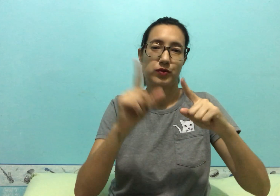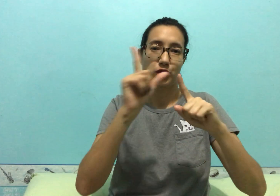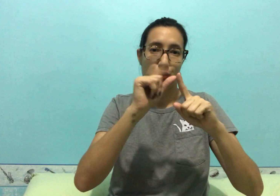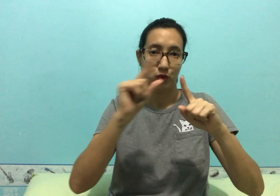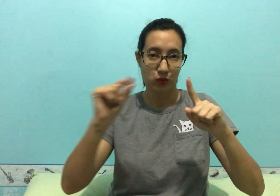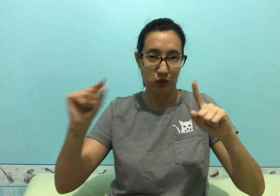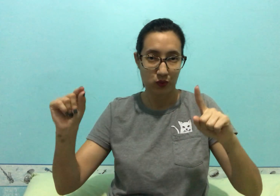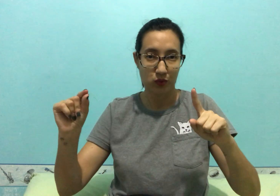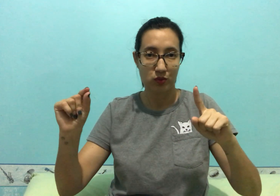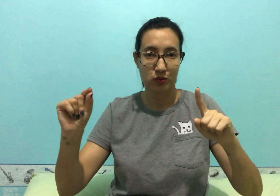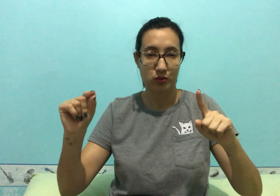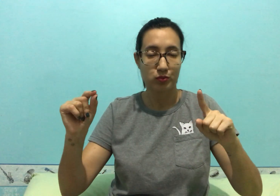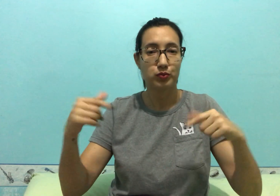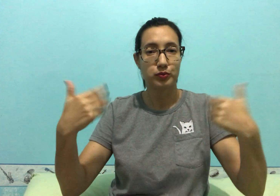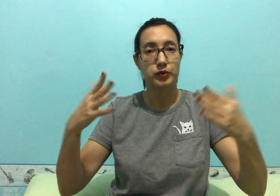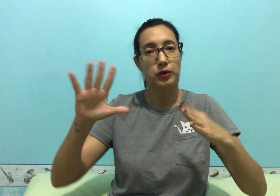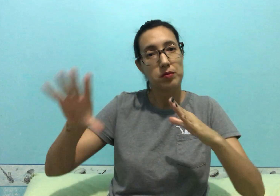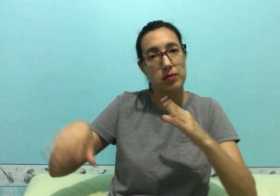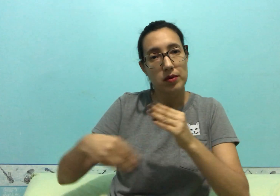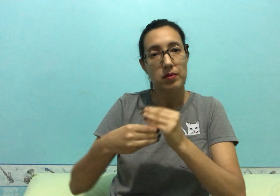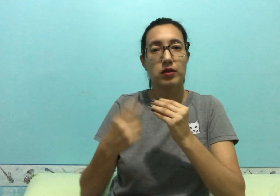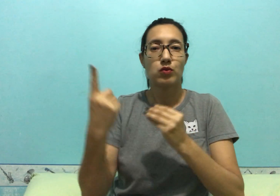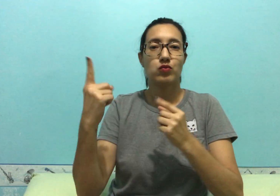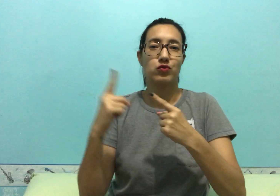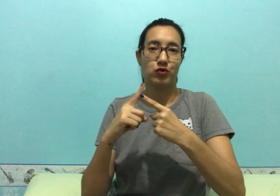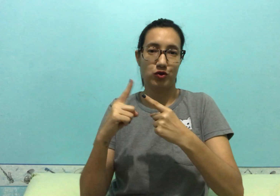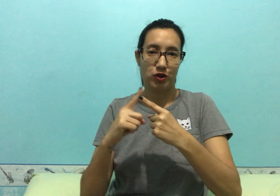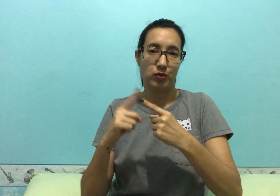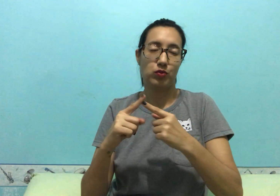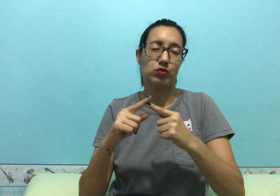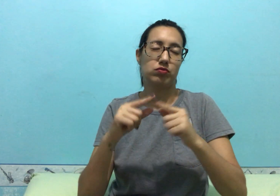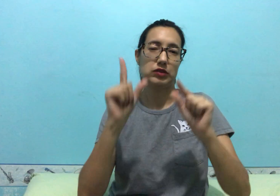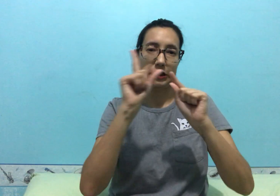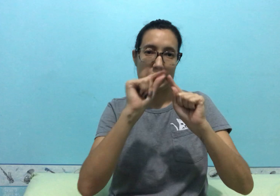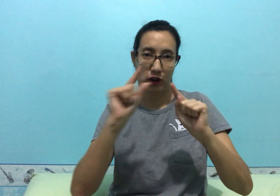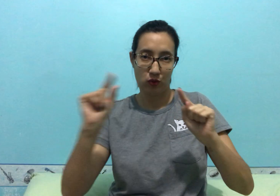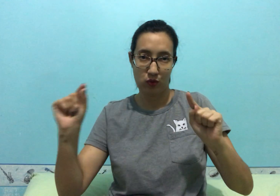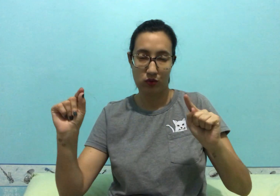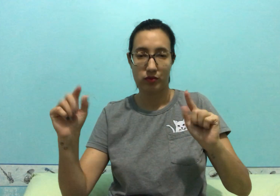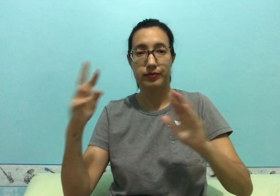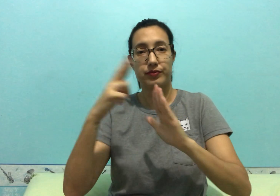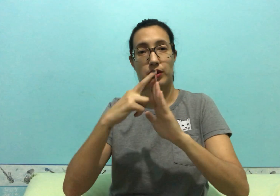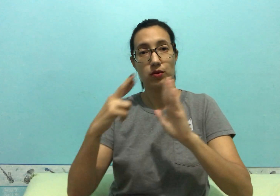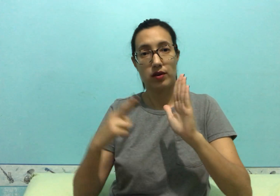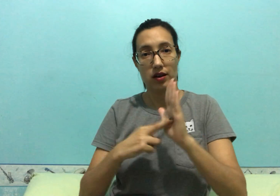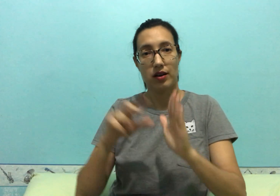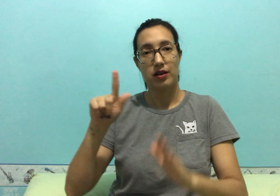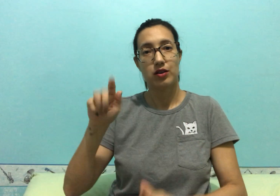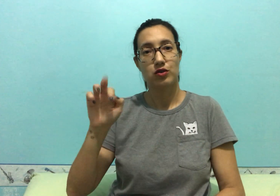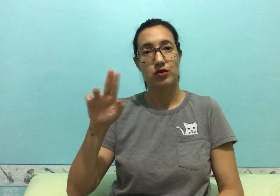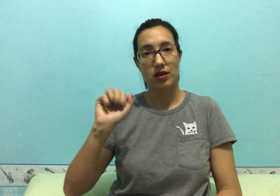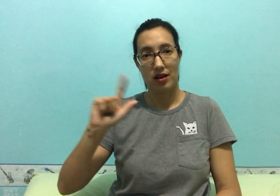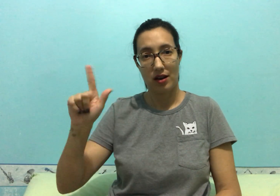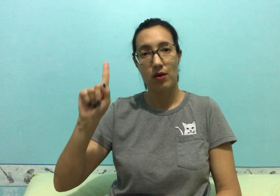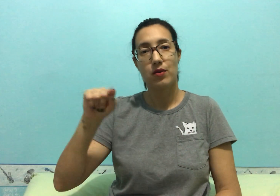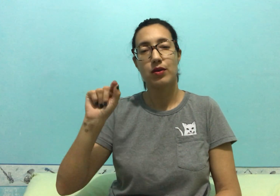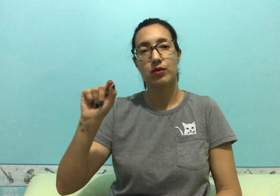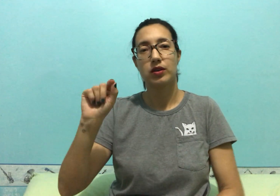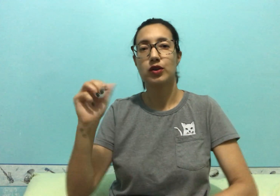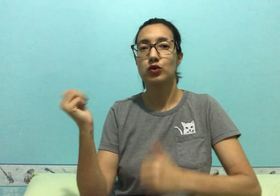booleana é implementada por um circuito. Então, a regra geral é você substituir os operadores lógicos